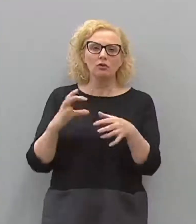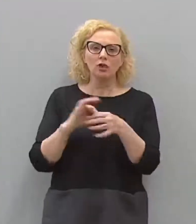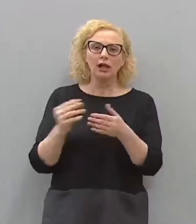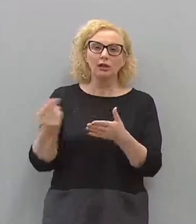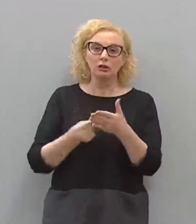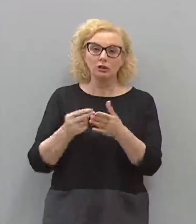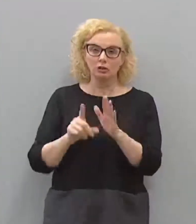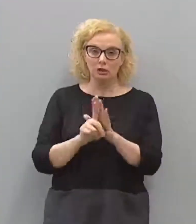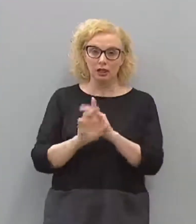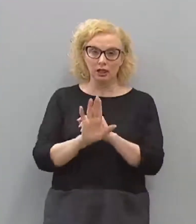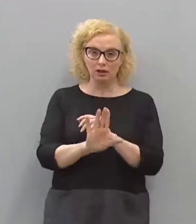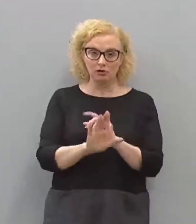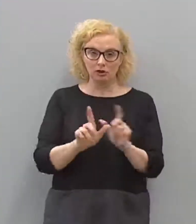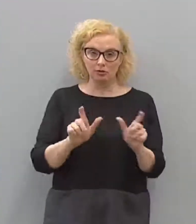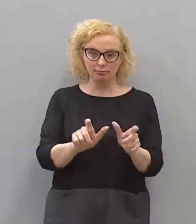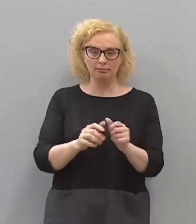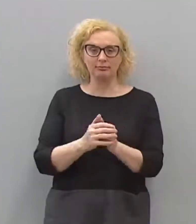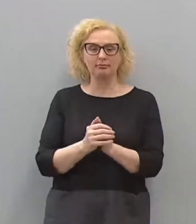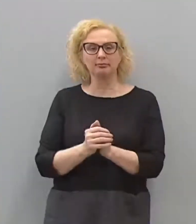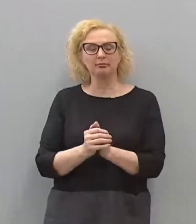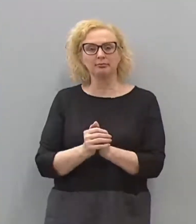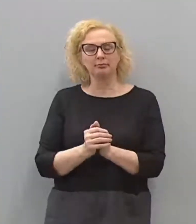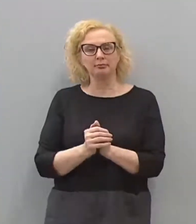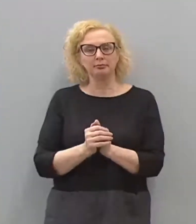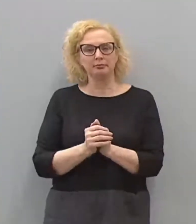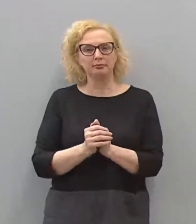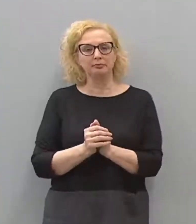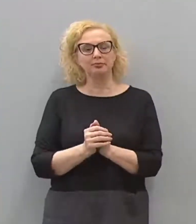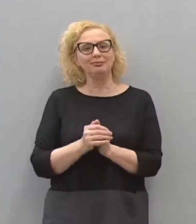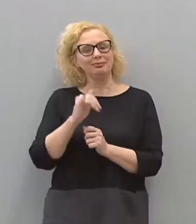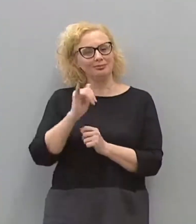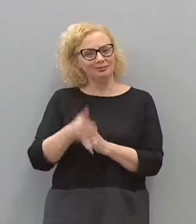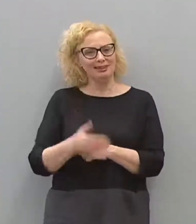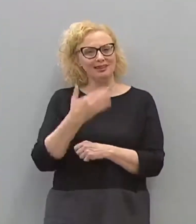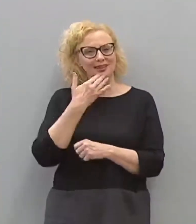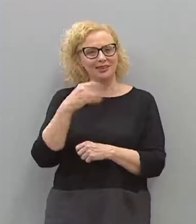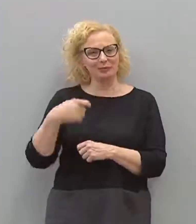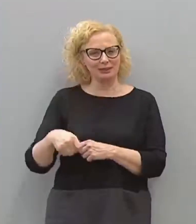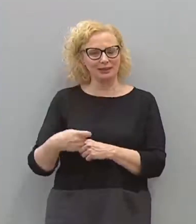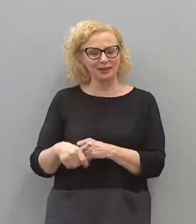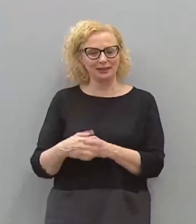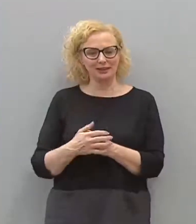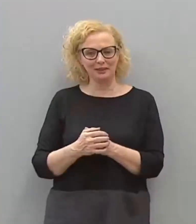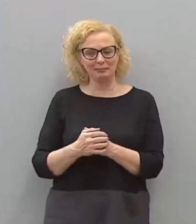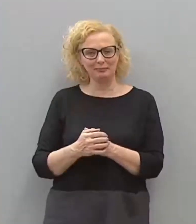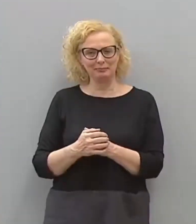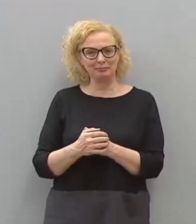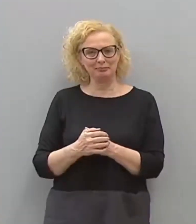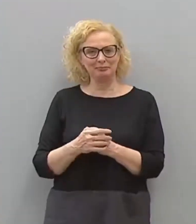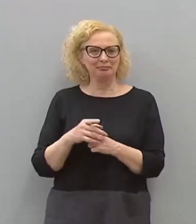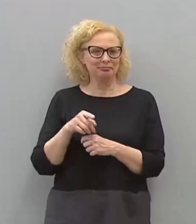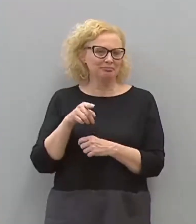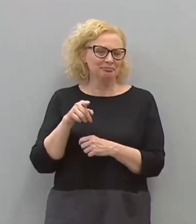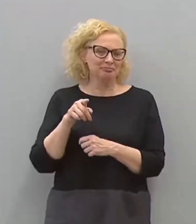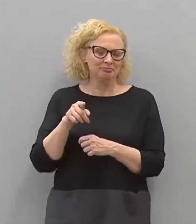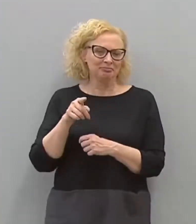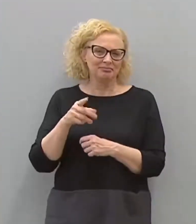sulla parte appunto tecnica se grazie presidente come lei appena